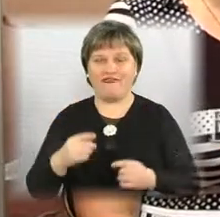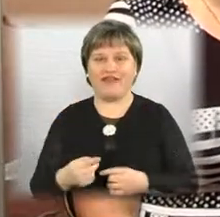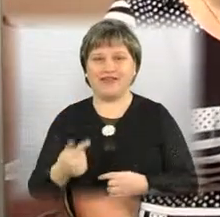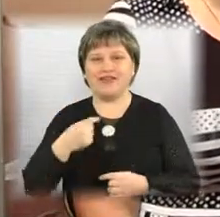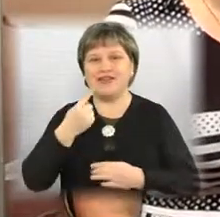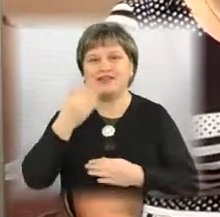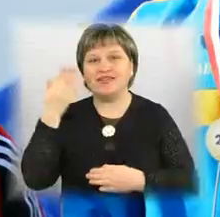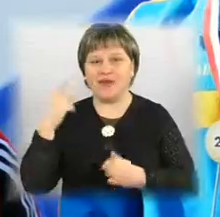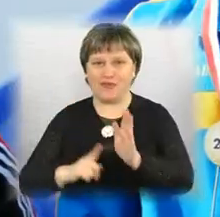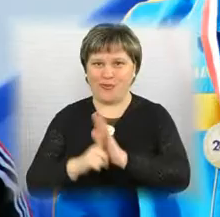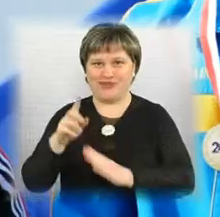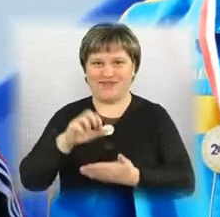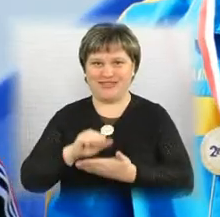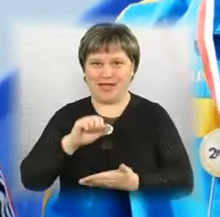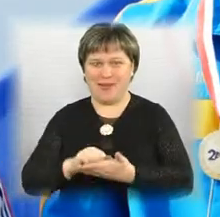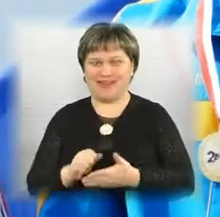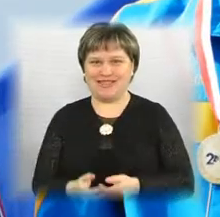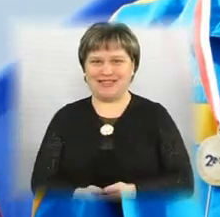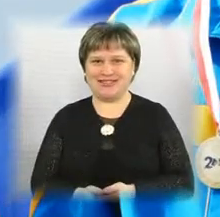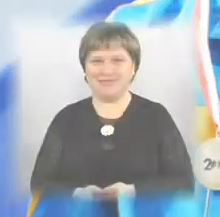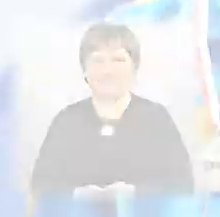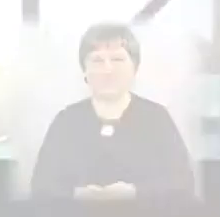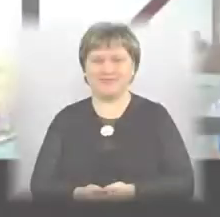зовсім недавно займався.